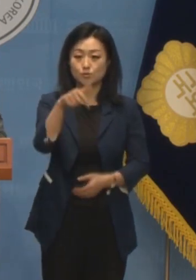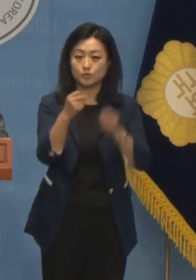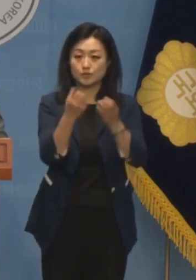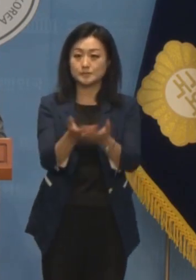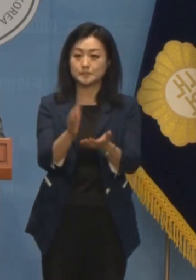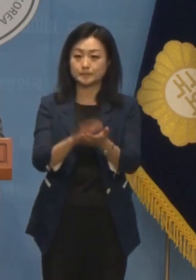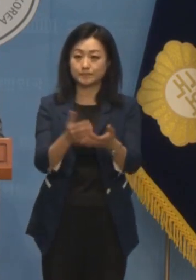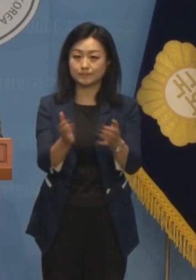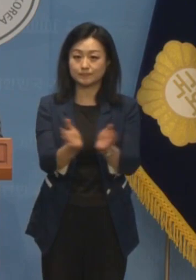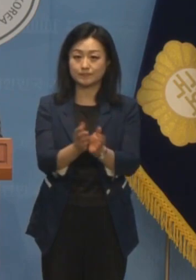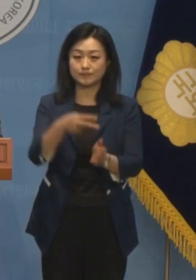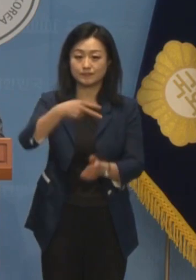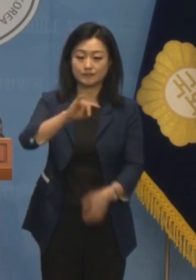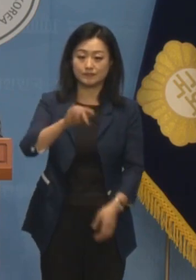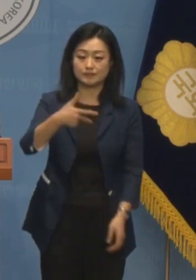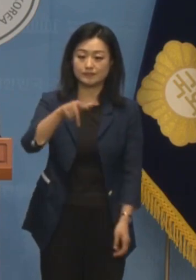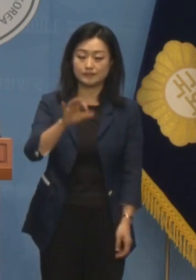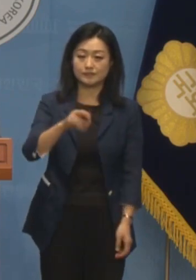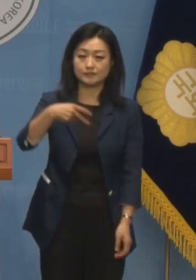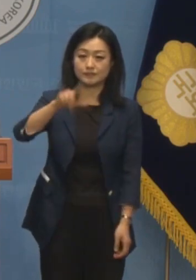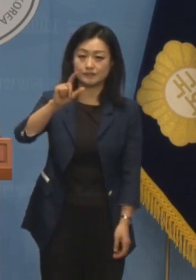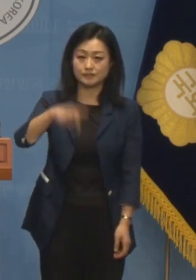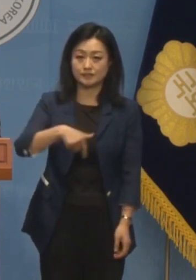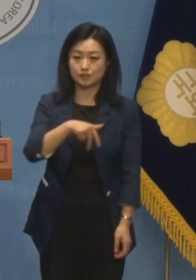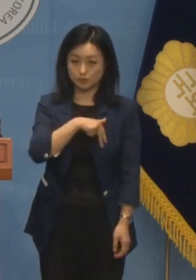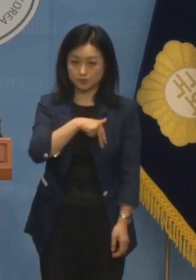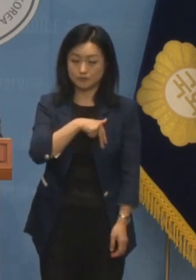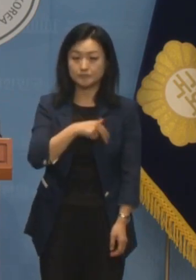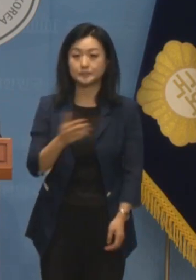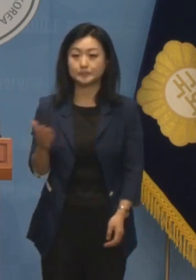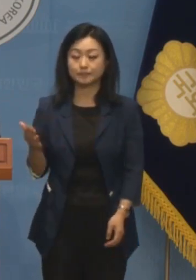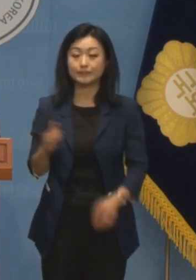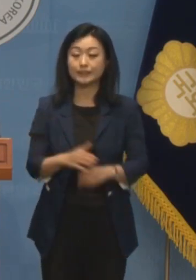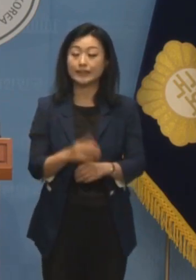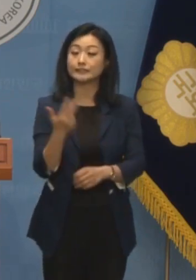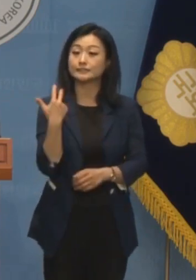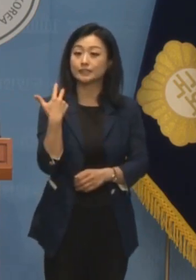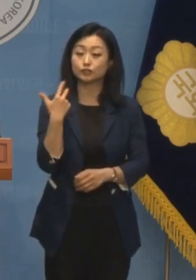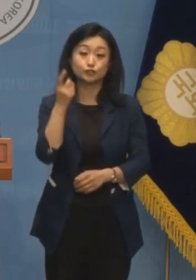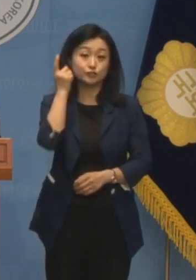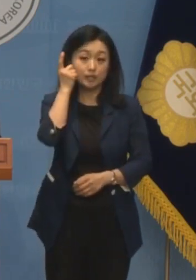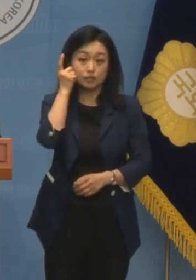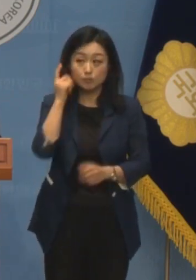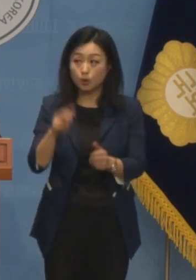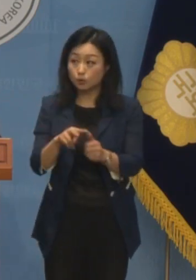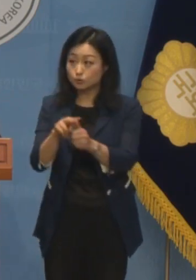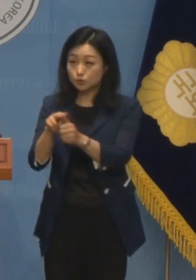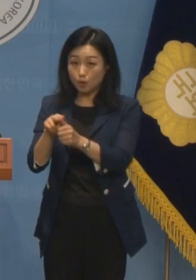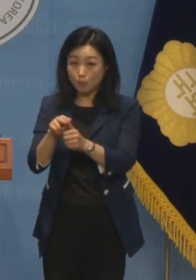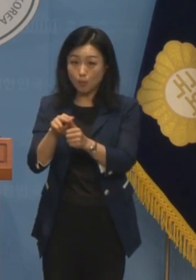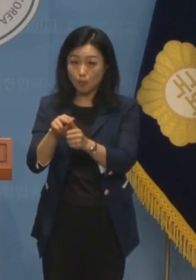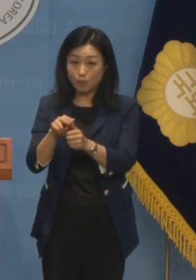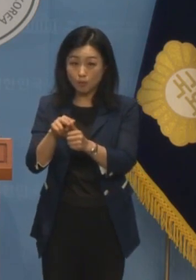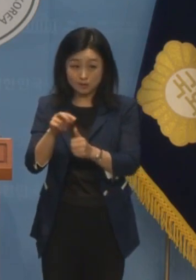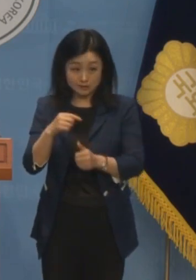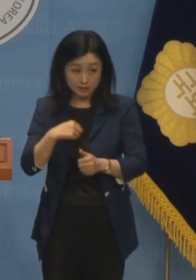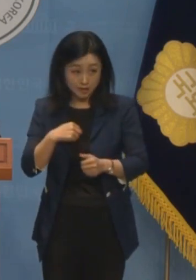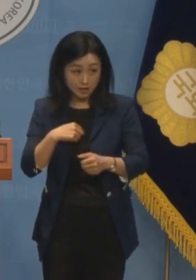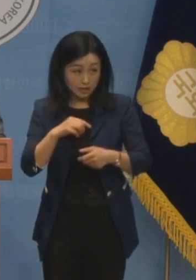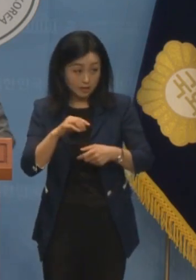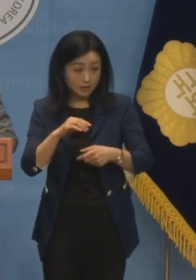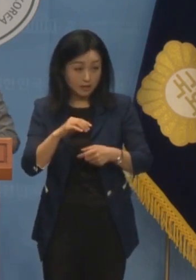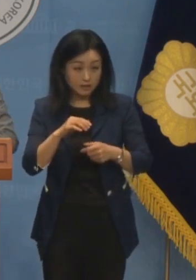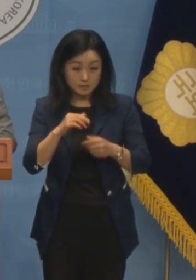조국혁신당 신장식 의원입니다. 저 역시 지난주 통신 이용자 정보 제공 사실 통지를